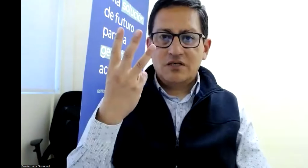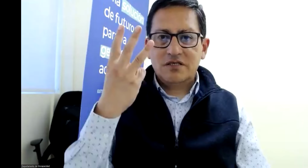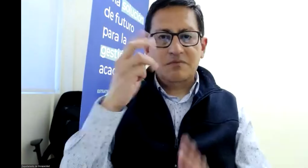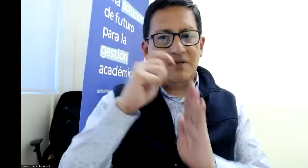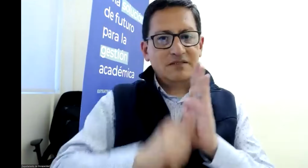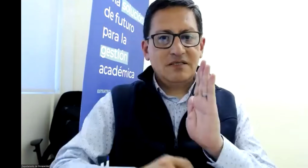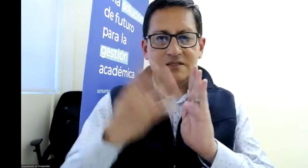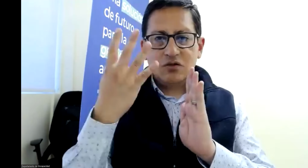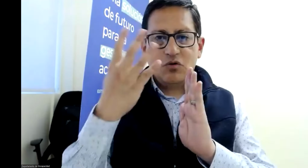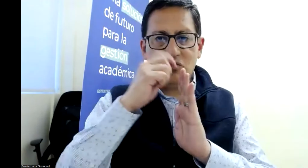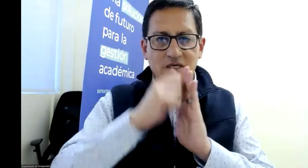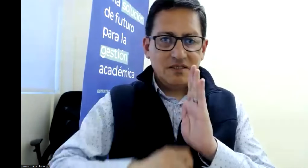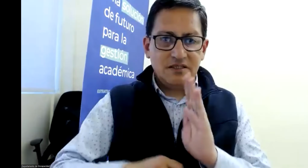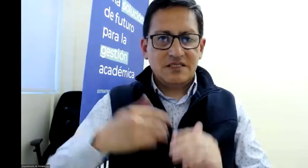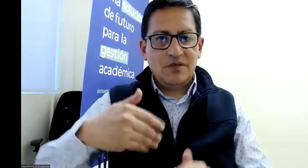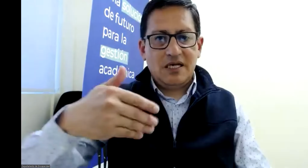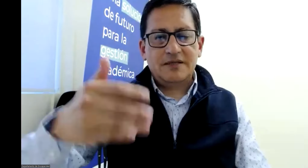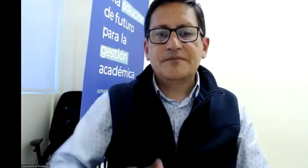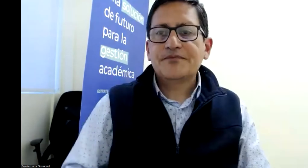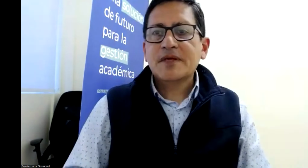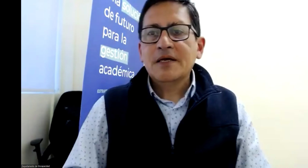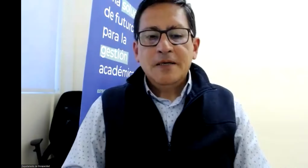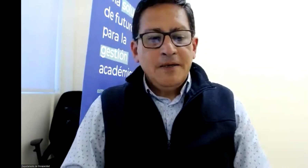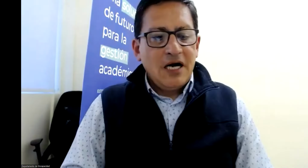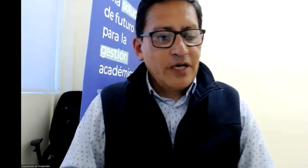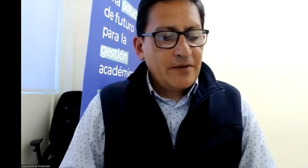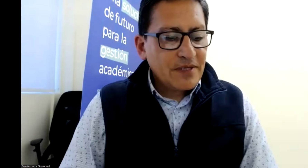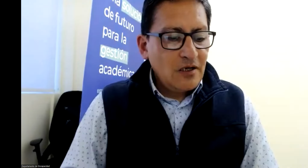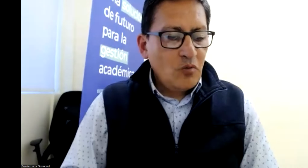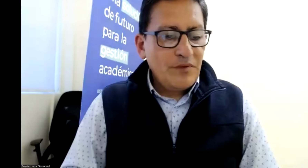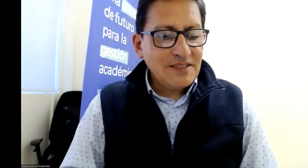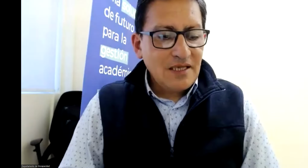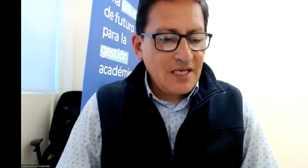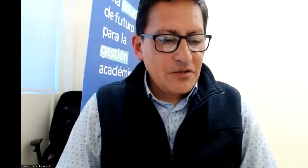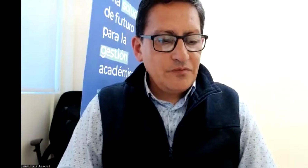Tres meses, cuatro meses y así para adelante. Ahora, los meses del año